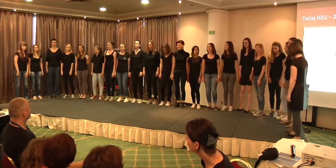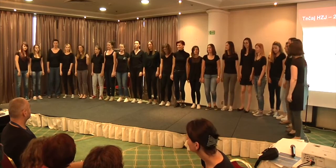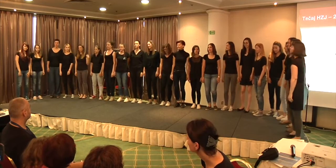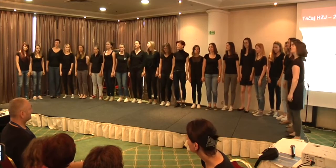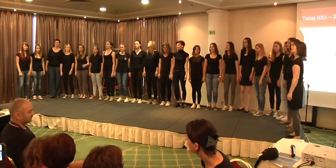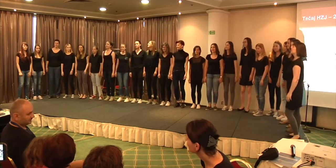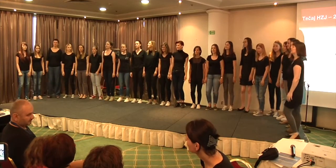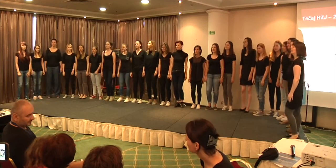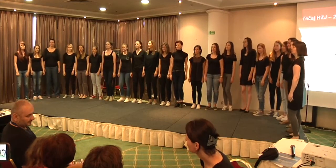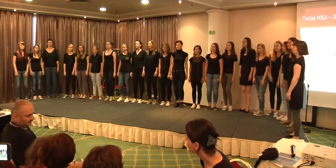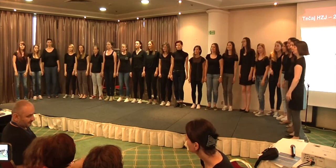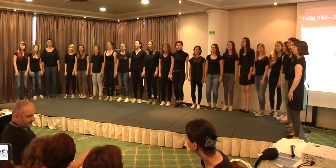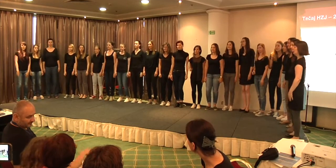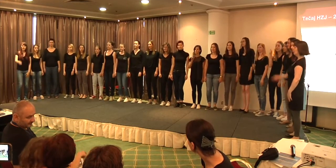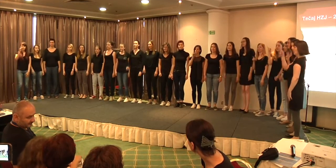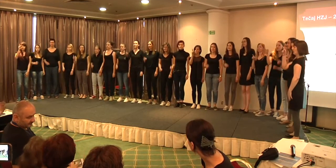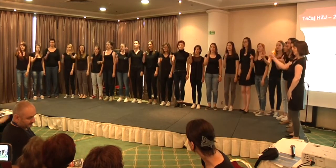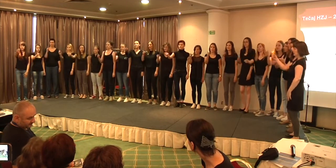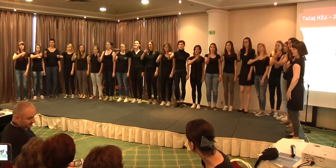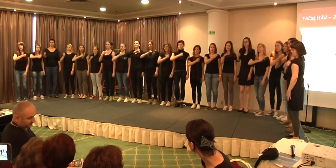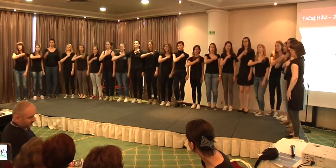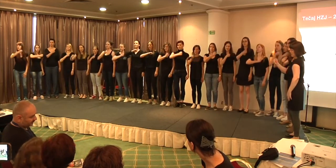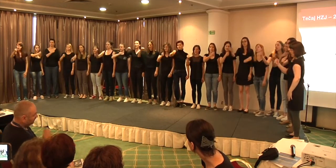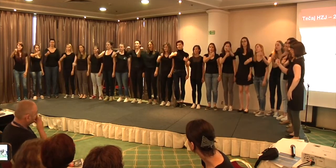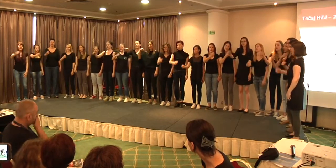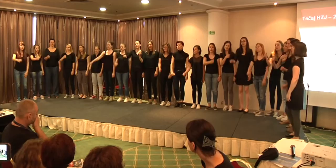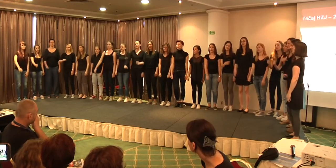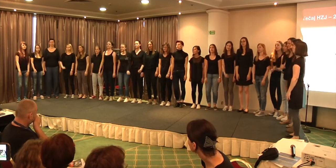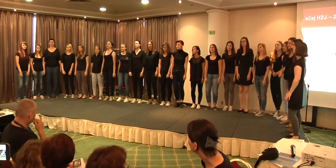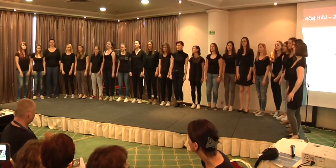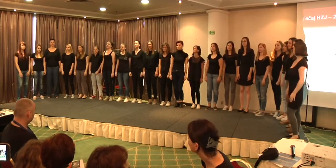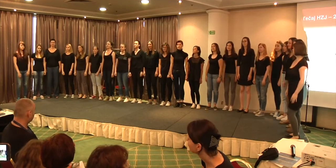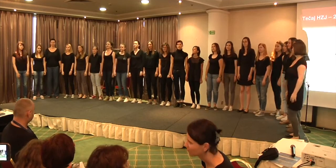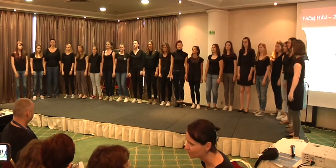Smjelosti